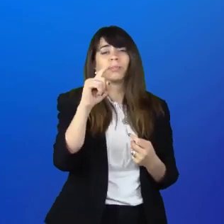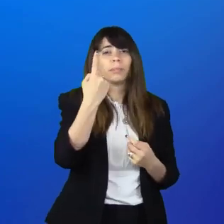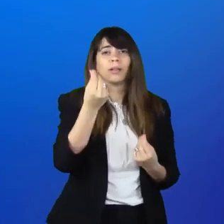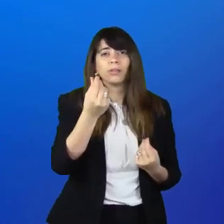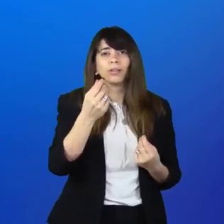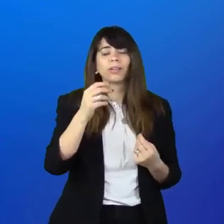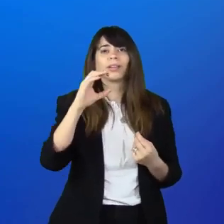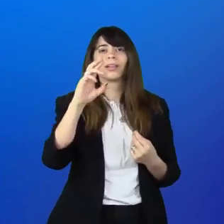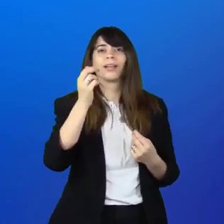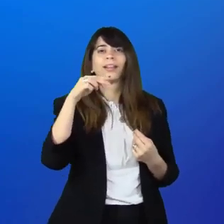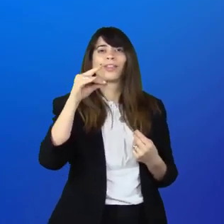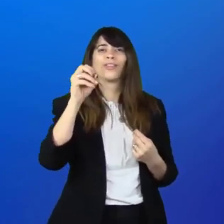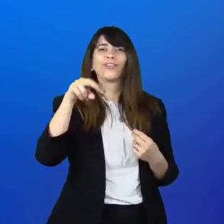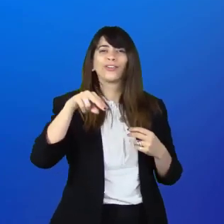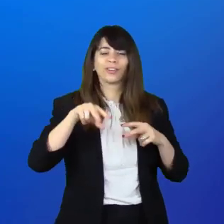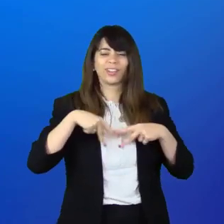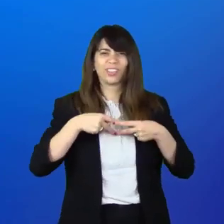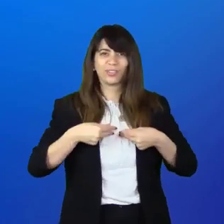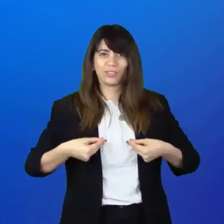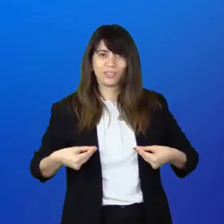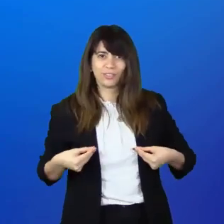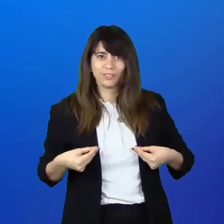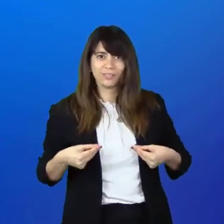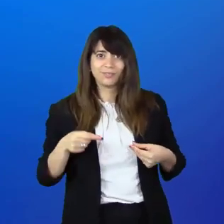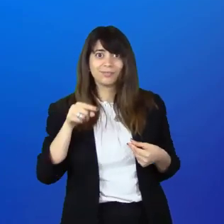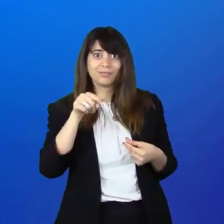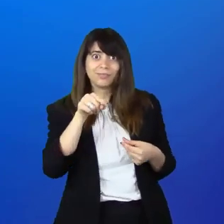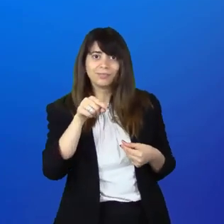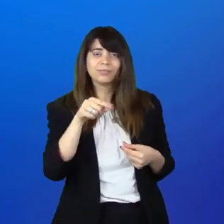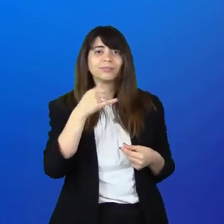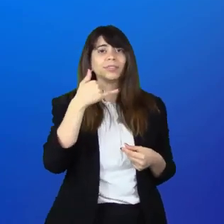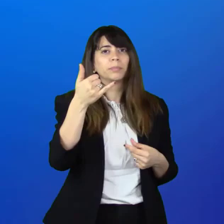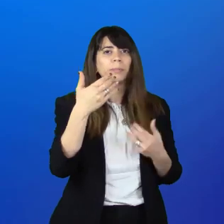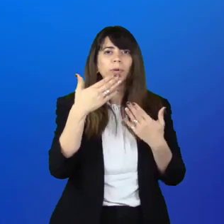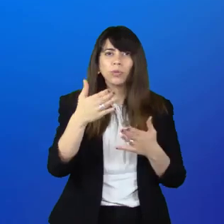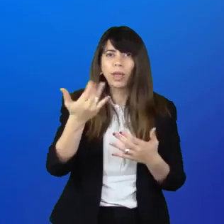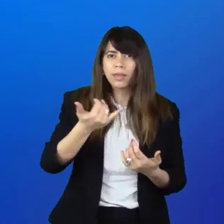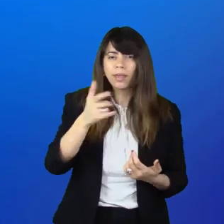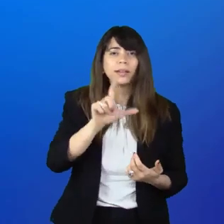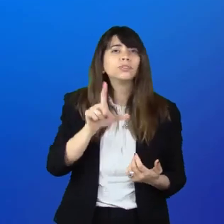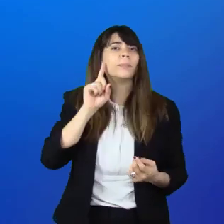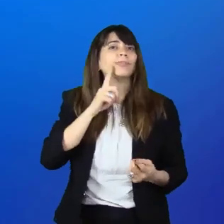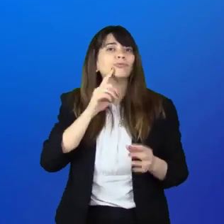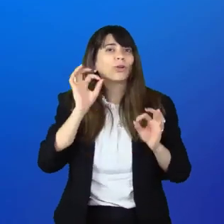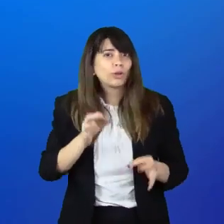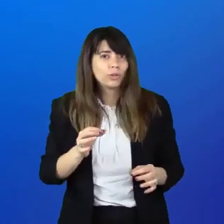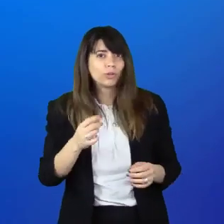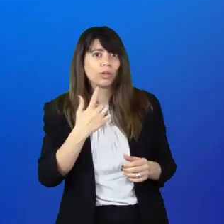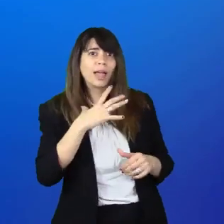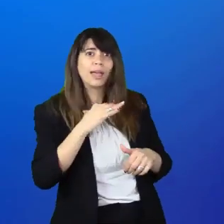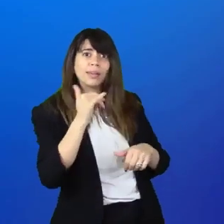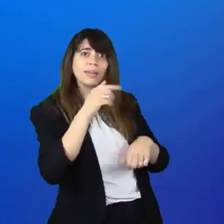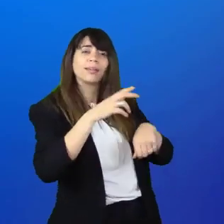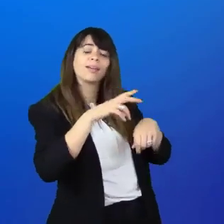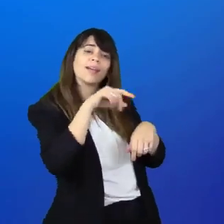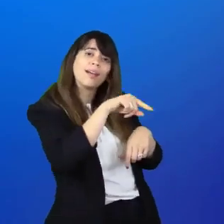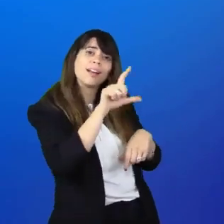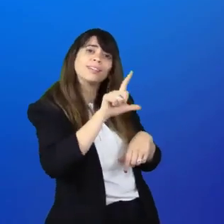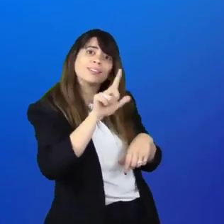Primero llamó al Crandon, creo que esta es la seña, y llamó y preguntó si había un liceo para sordos exclusivamente, y